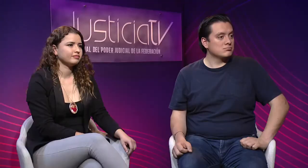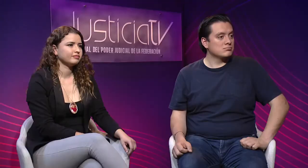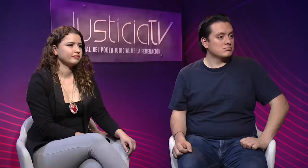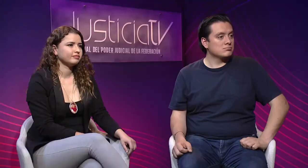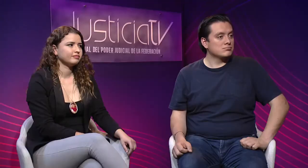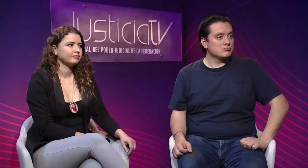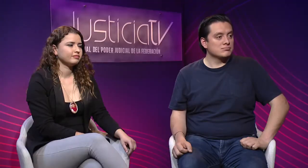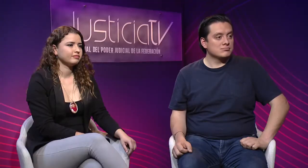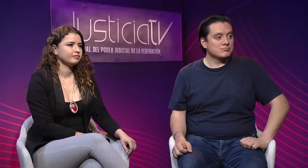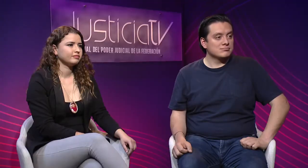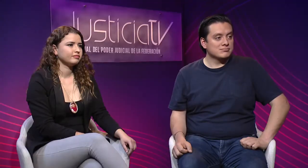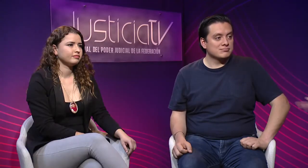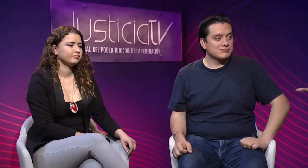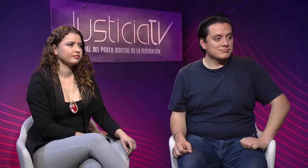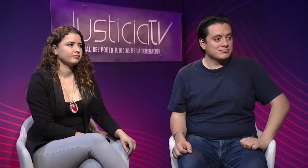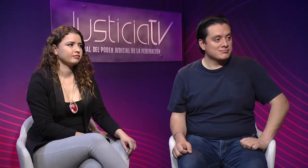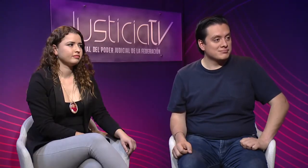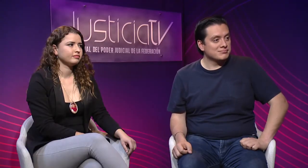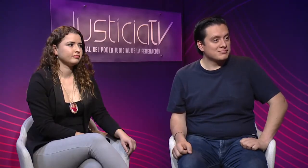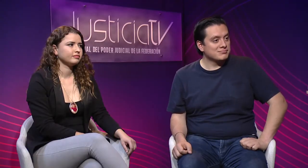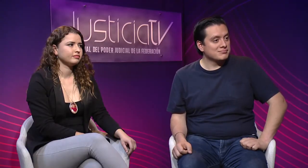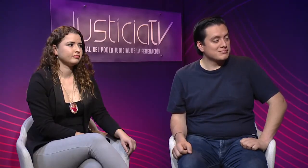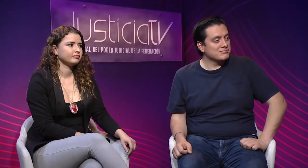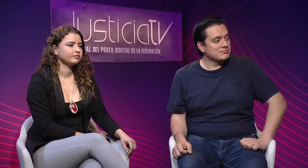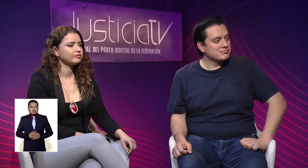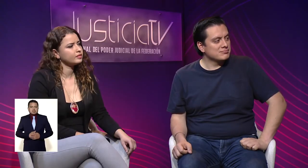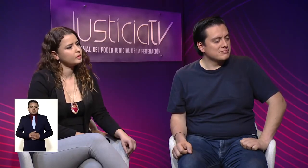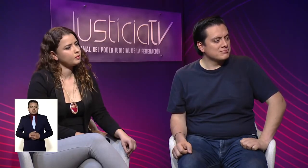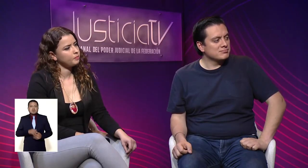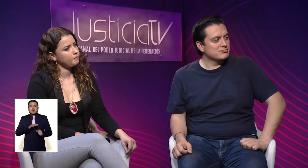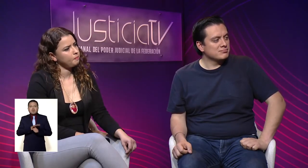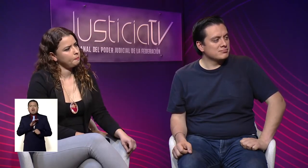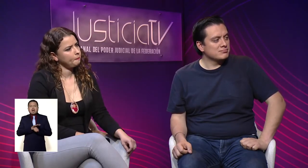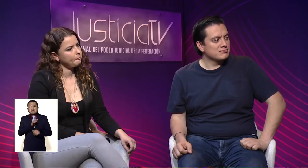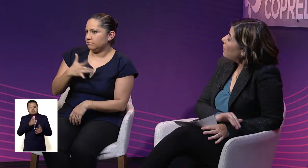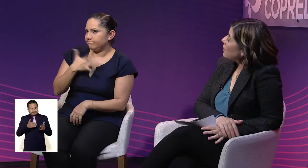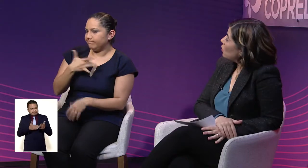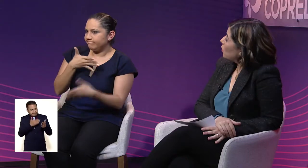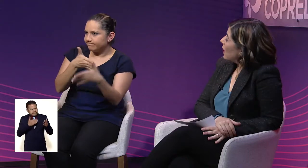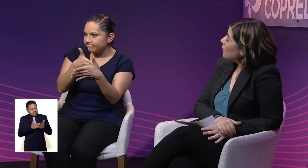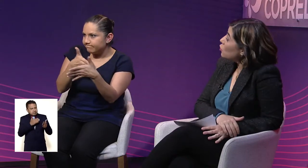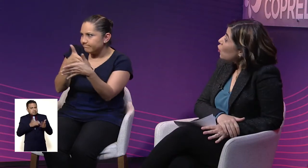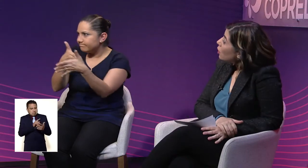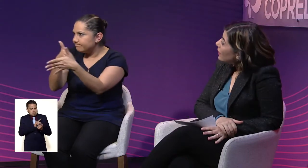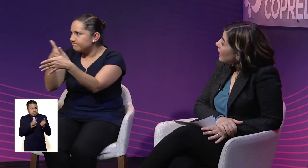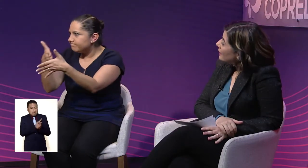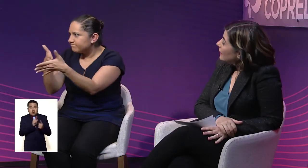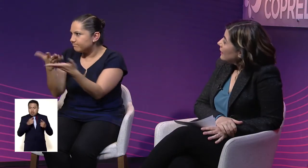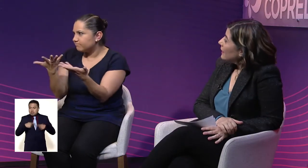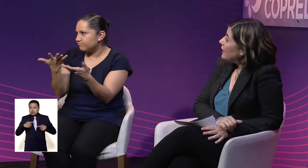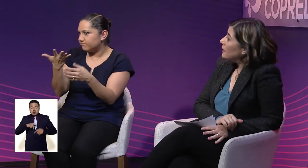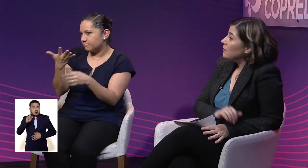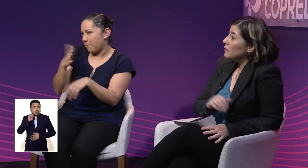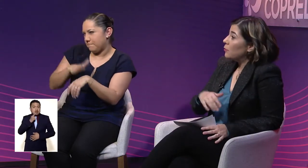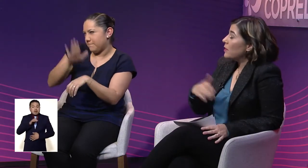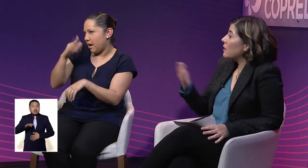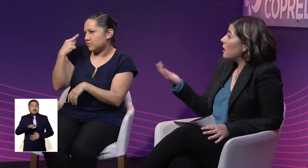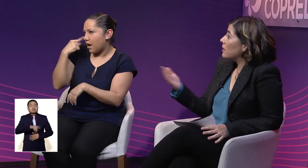barreras, las principales barreras a las que se enfrenta una persona sorda en su